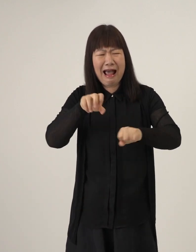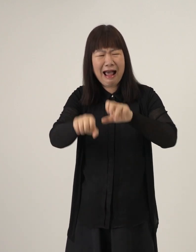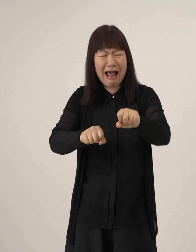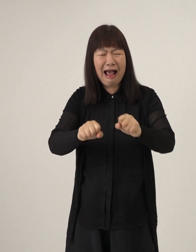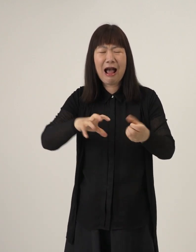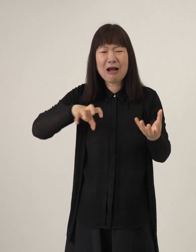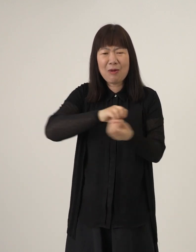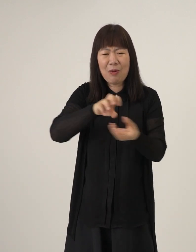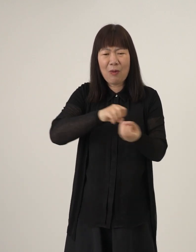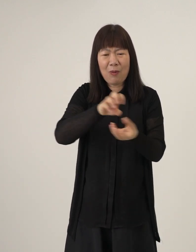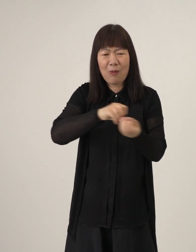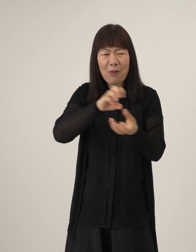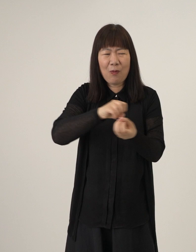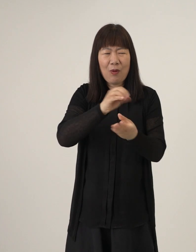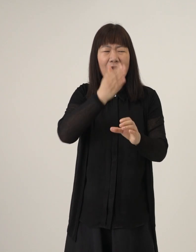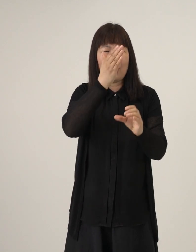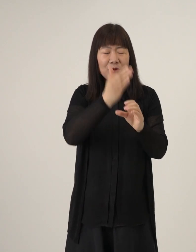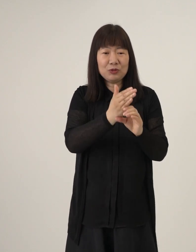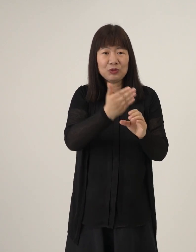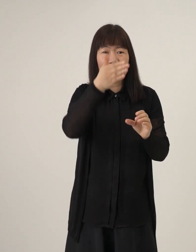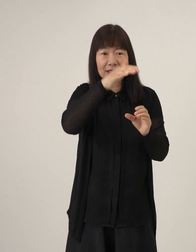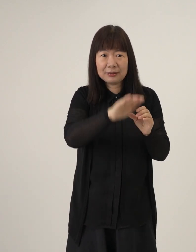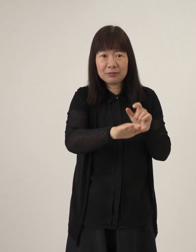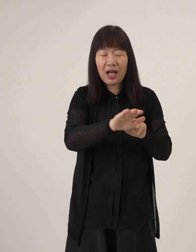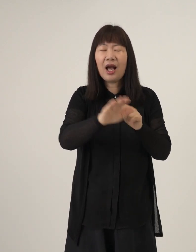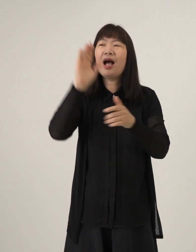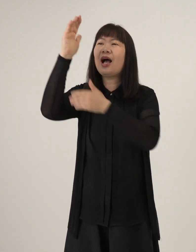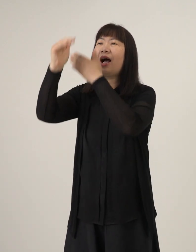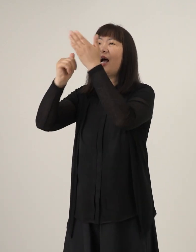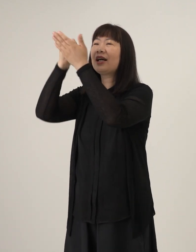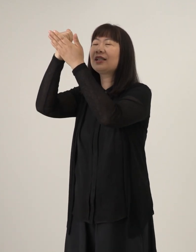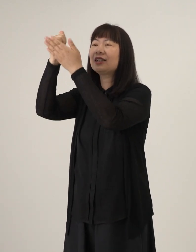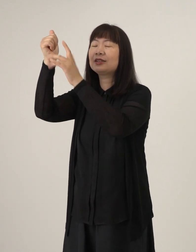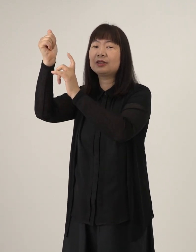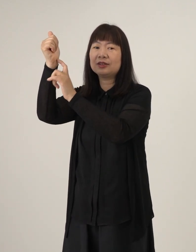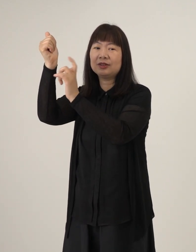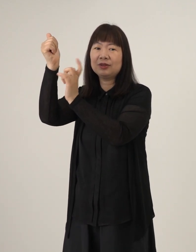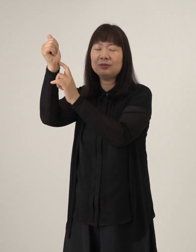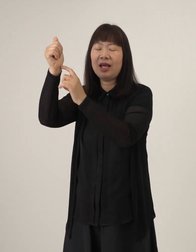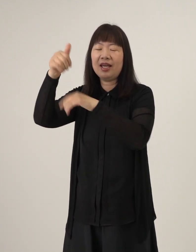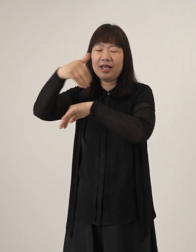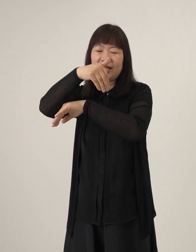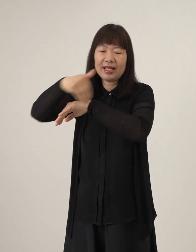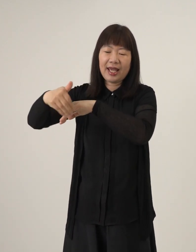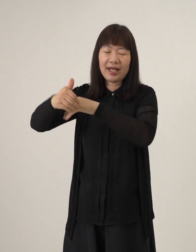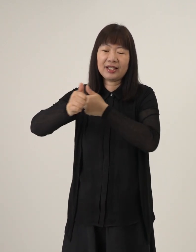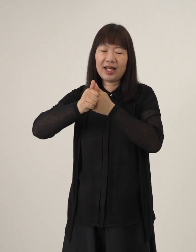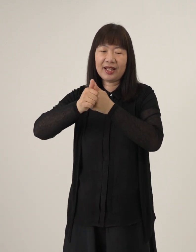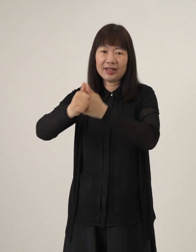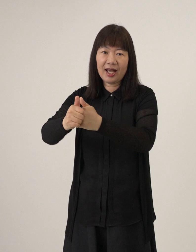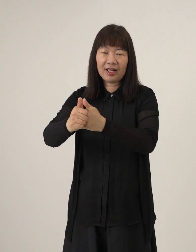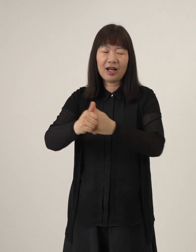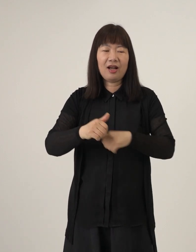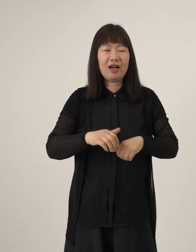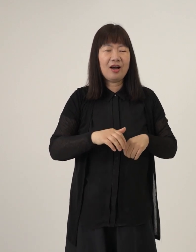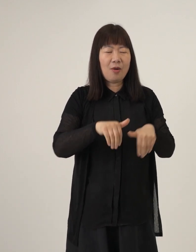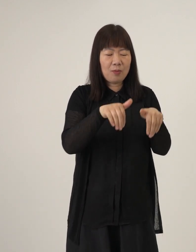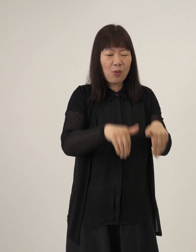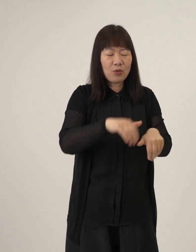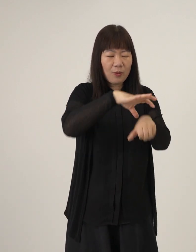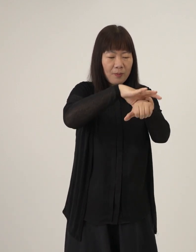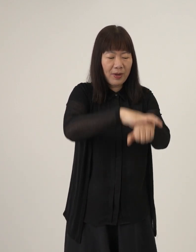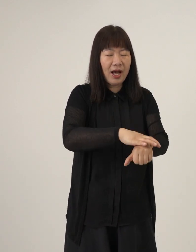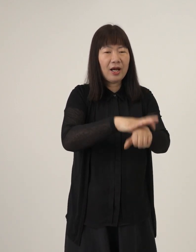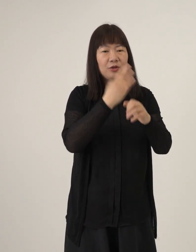살금살금 하나님의 경영에 의해서 포로로 붙들려 있던 유대 히브리